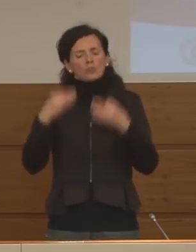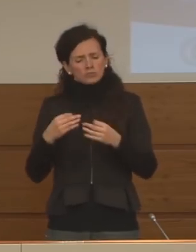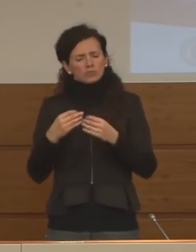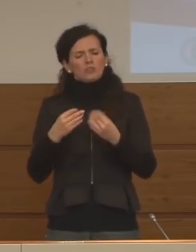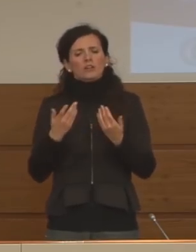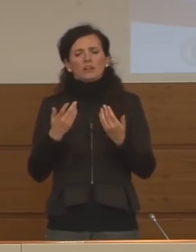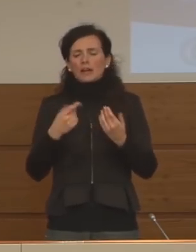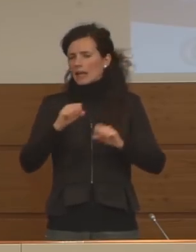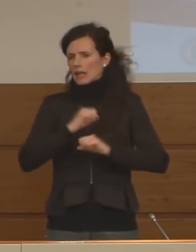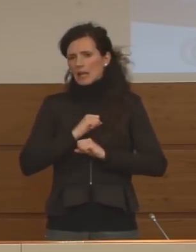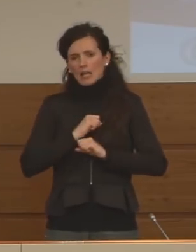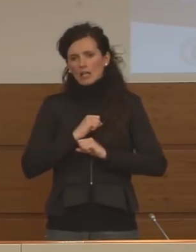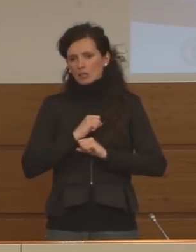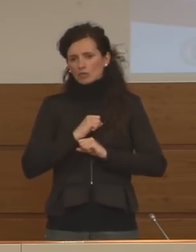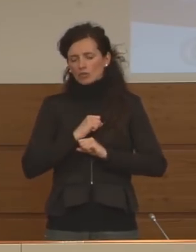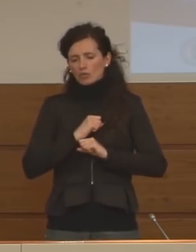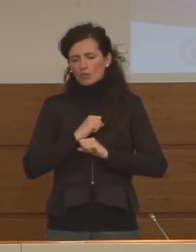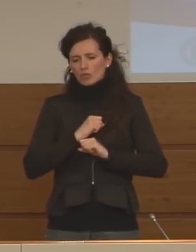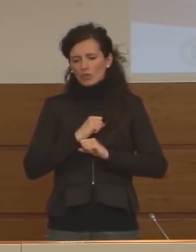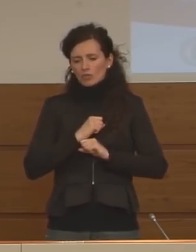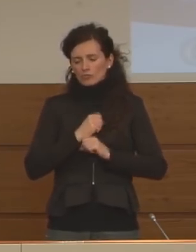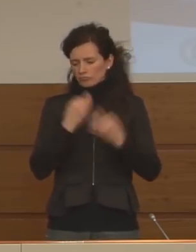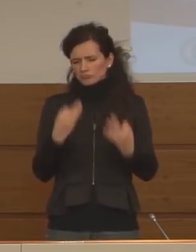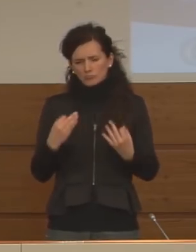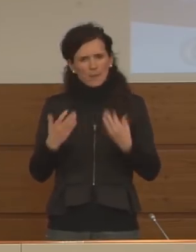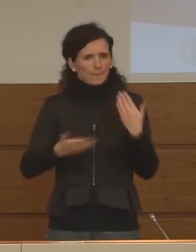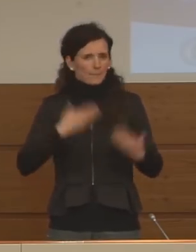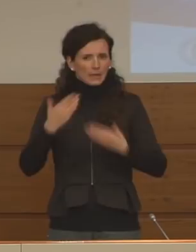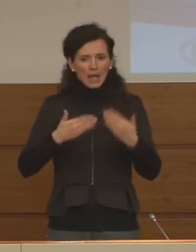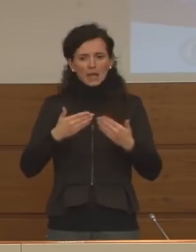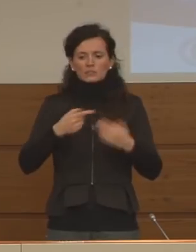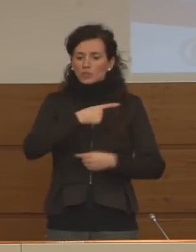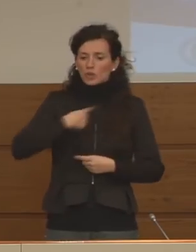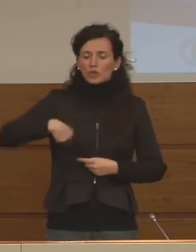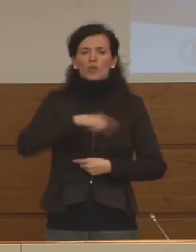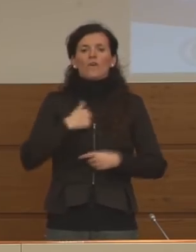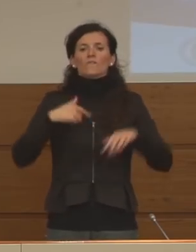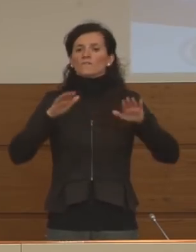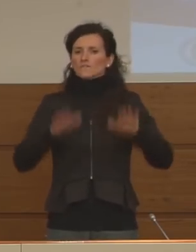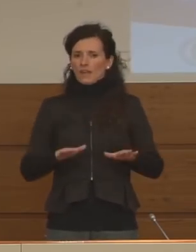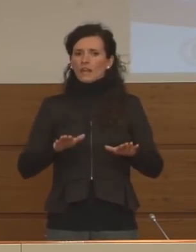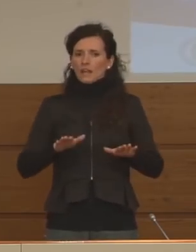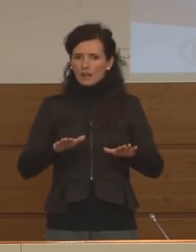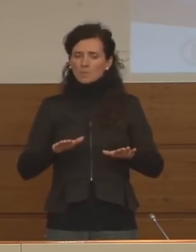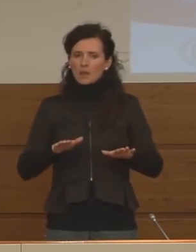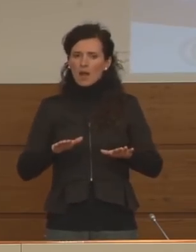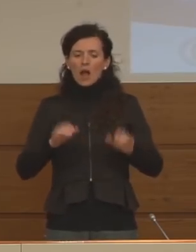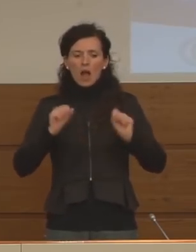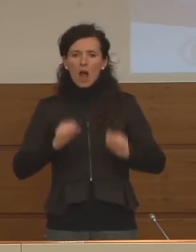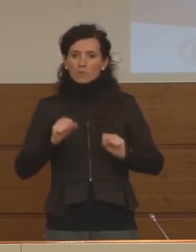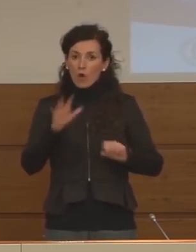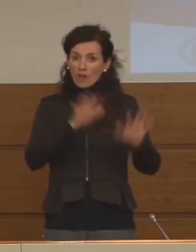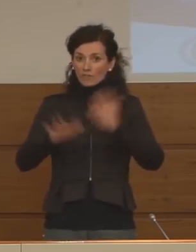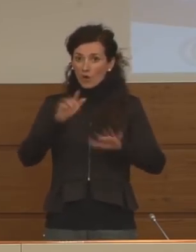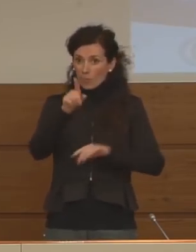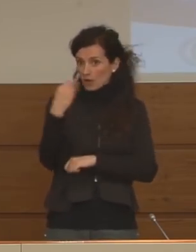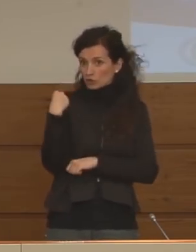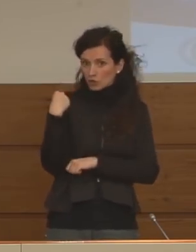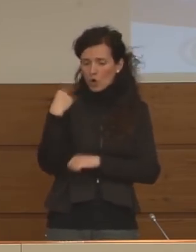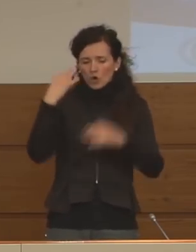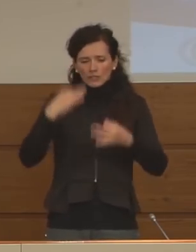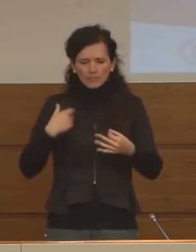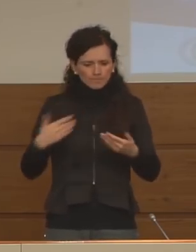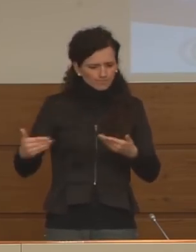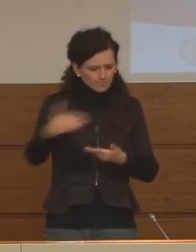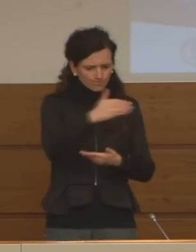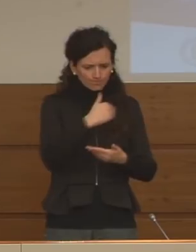credo presto in cui potremmo fermarci è mettere insieme tutte queste informazioni e come è